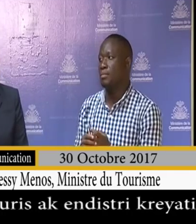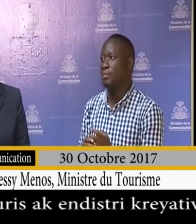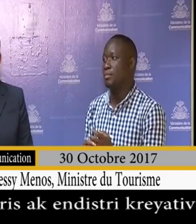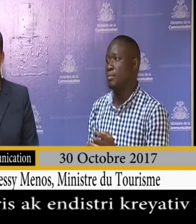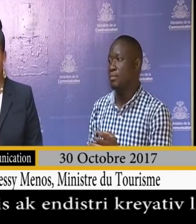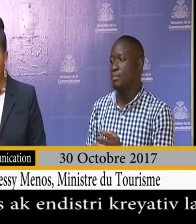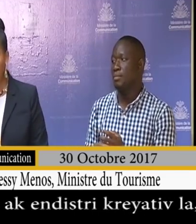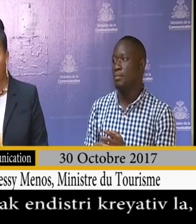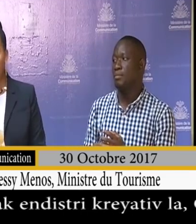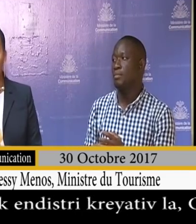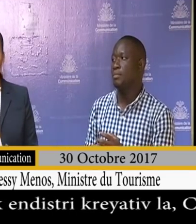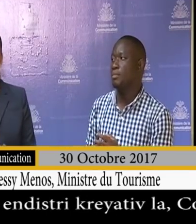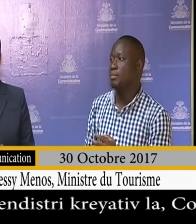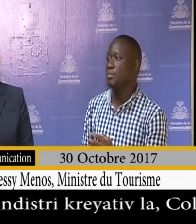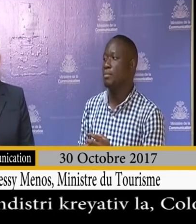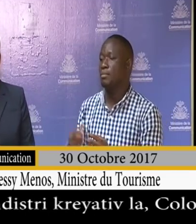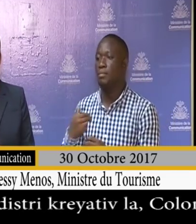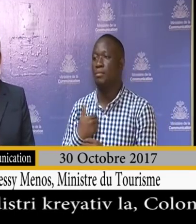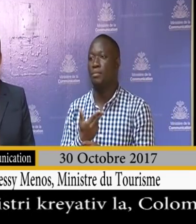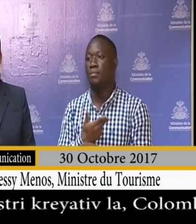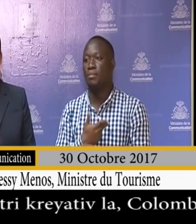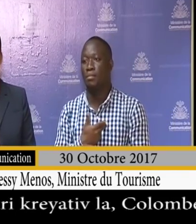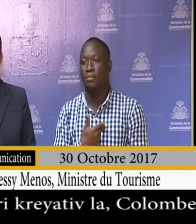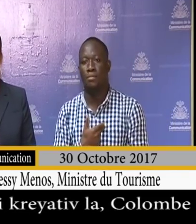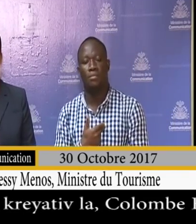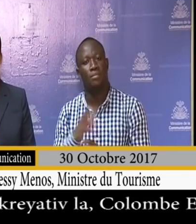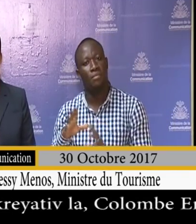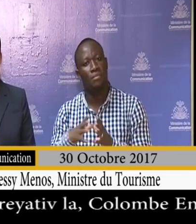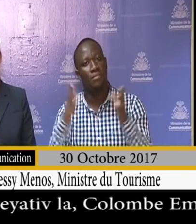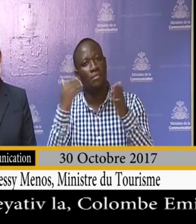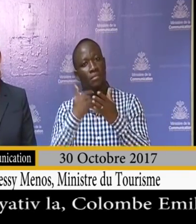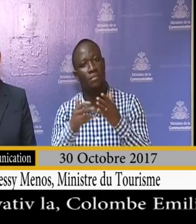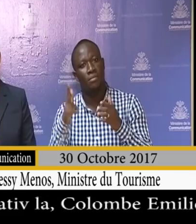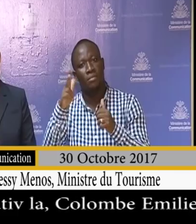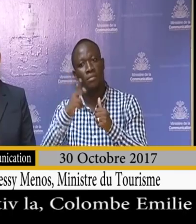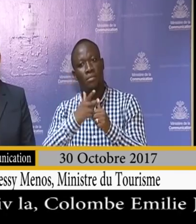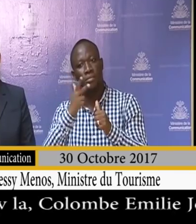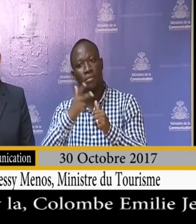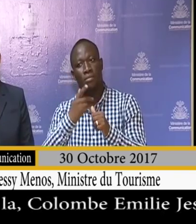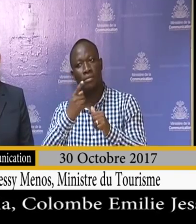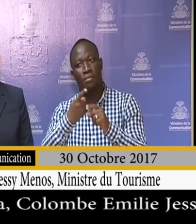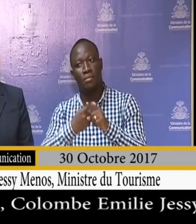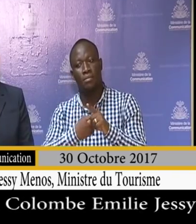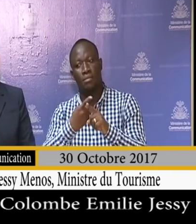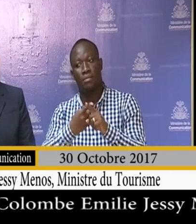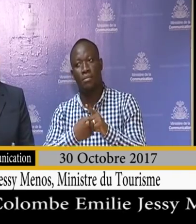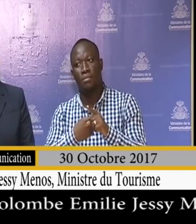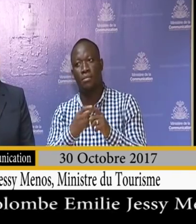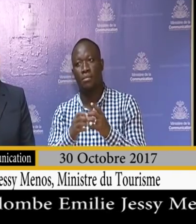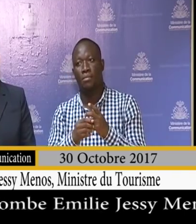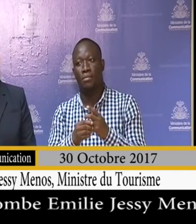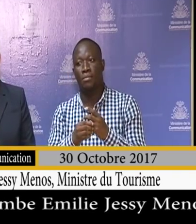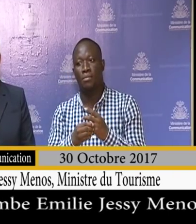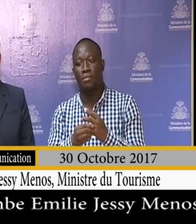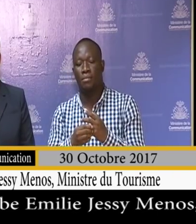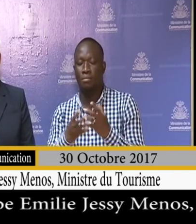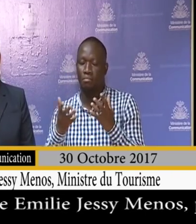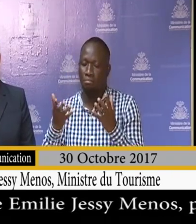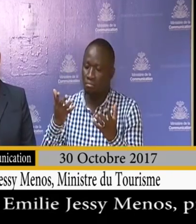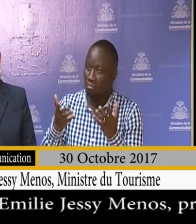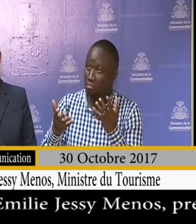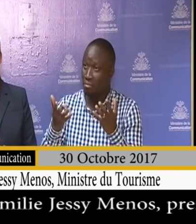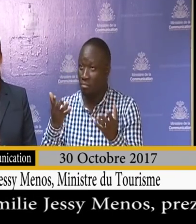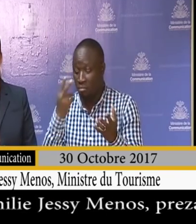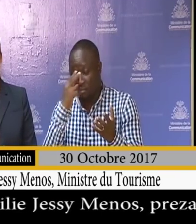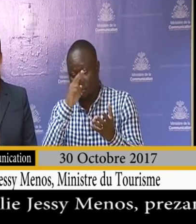du bilan, et nous avons réalisé beaucoup de choses parce que les 3 premiers mois d'abord aussi, et c'était les premiers mois de rodage, c'était aussi pour